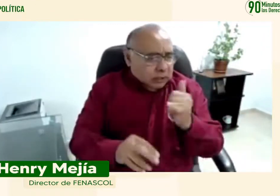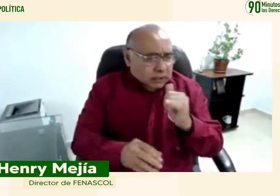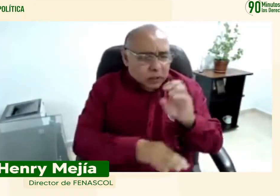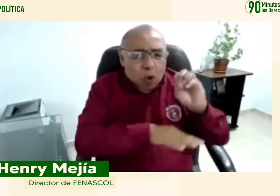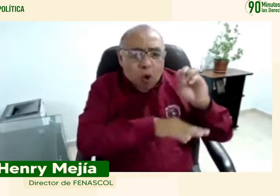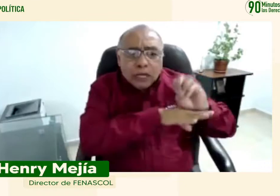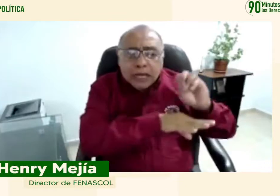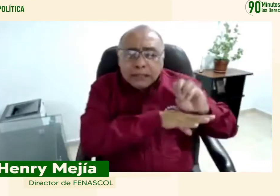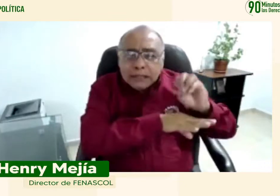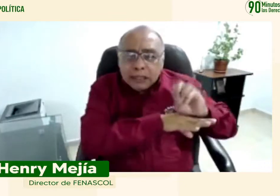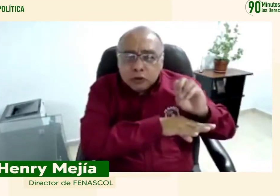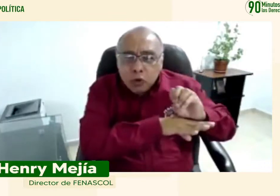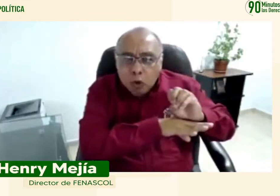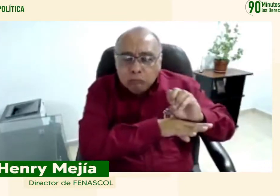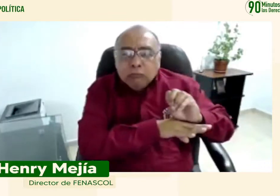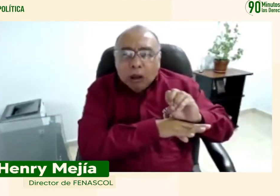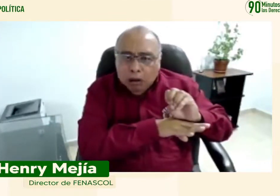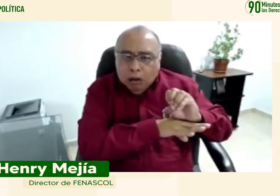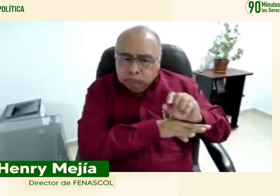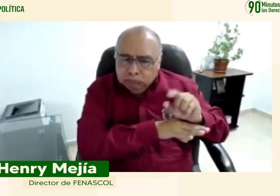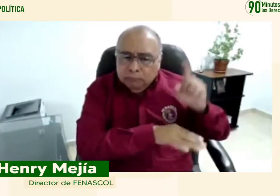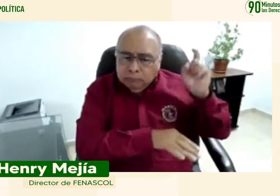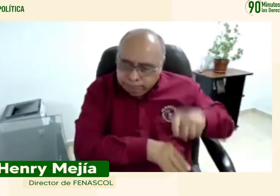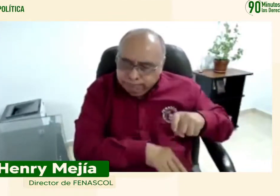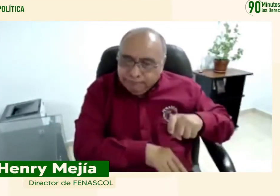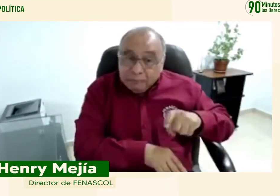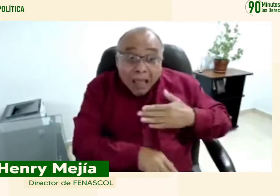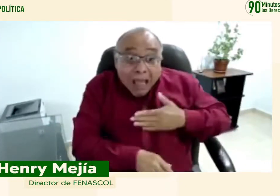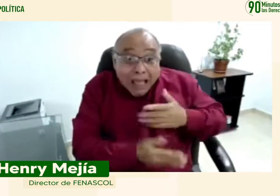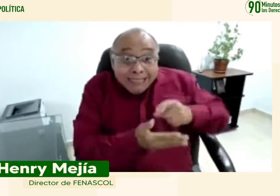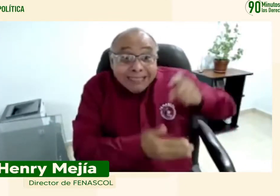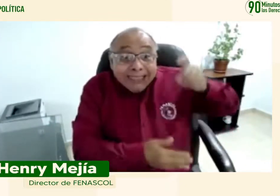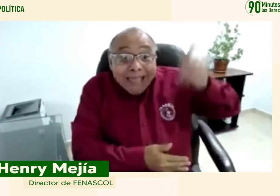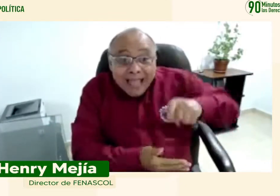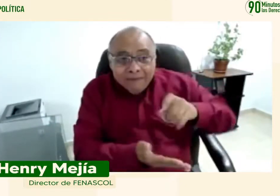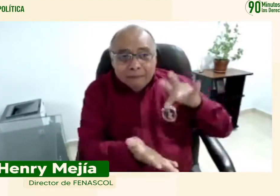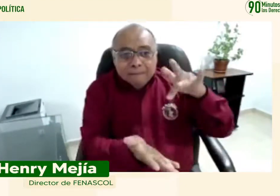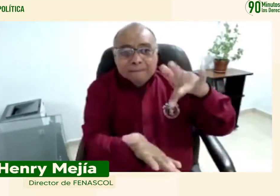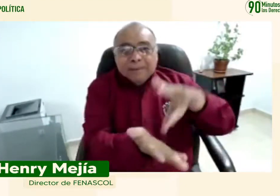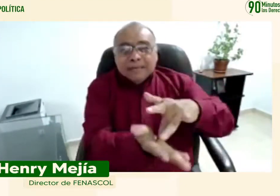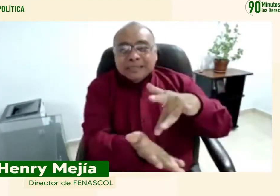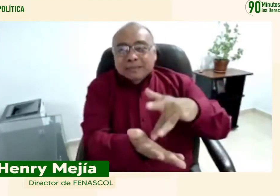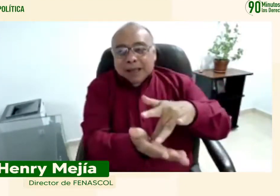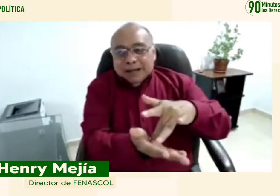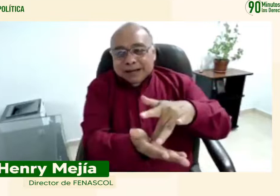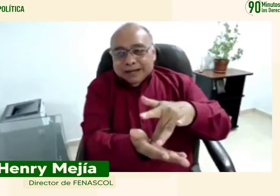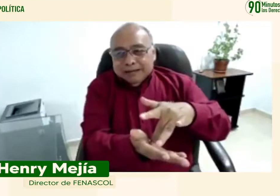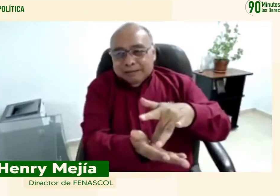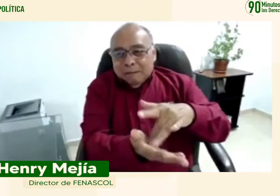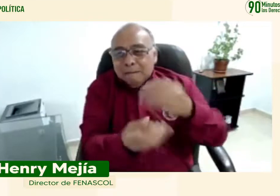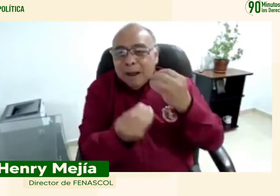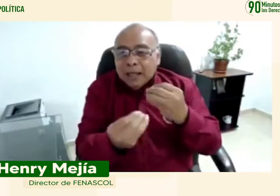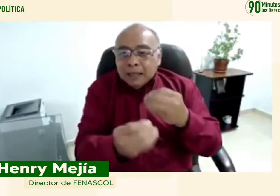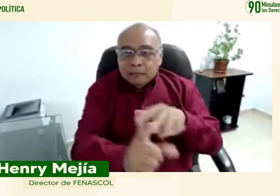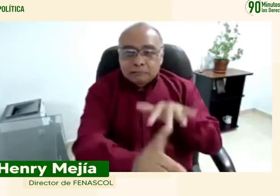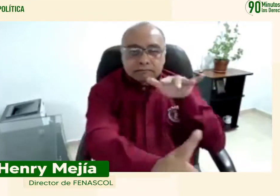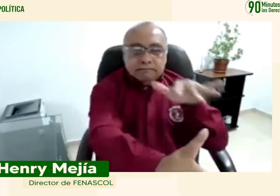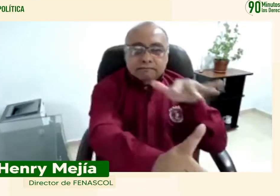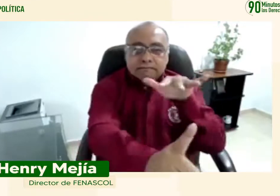pero la respuesta es si las organizaciones deben participar para mí deben